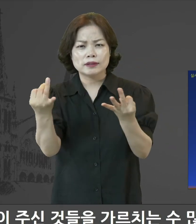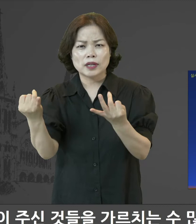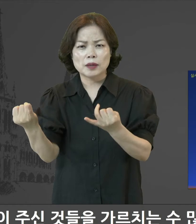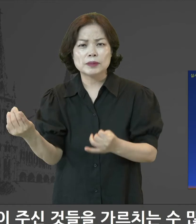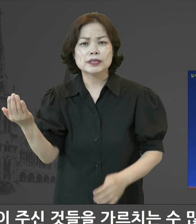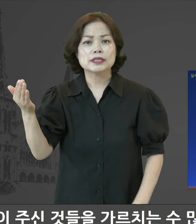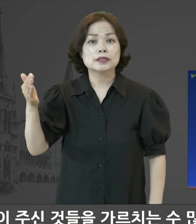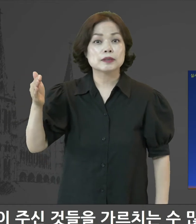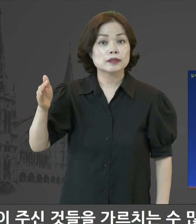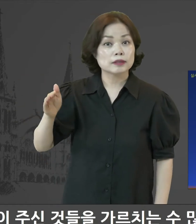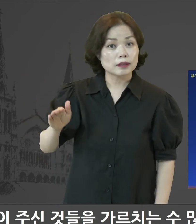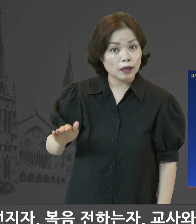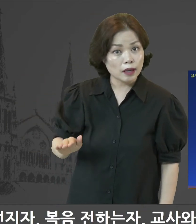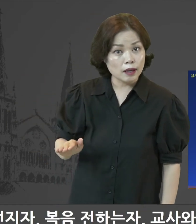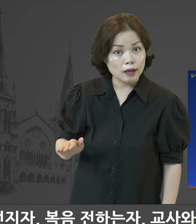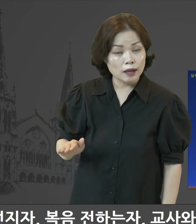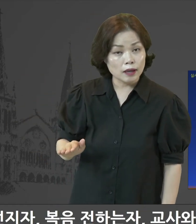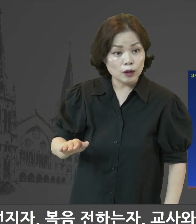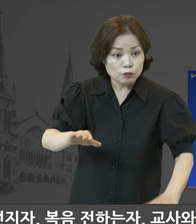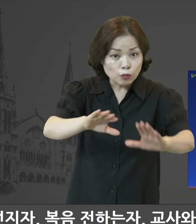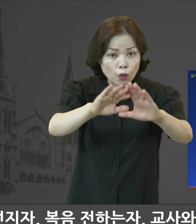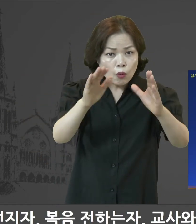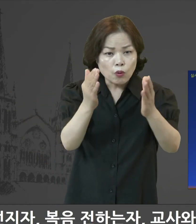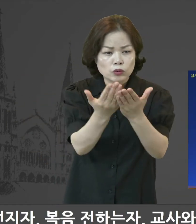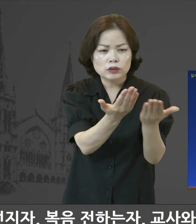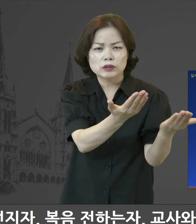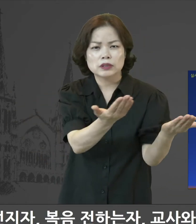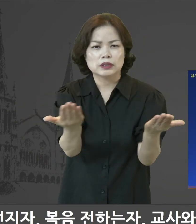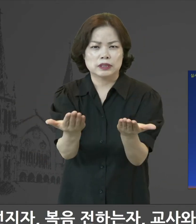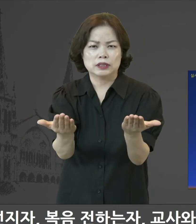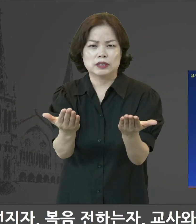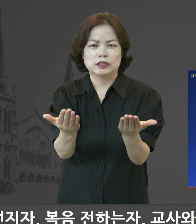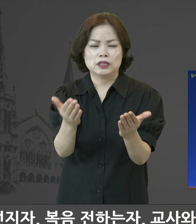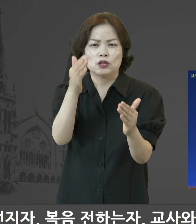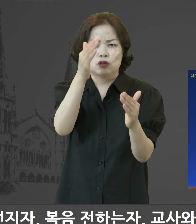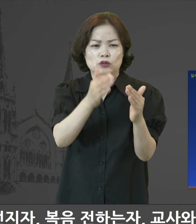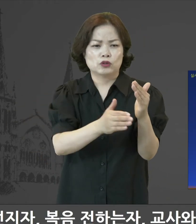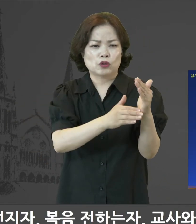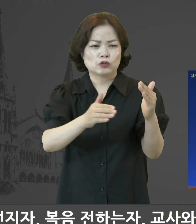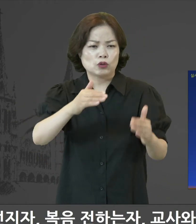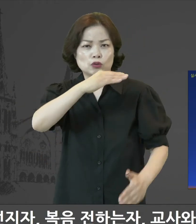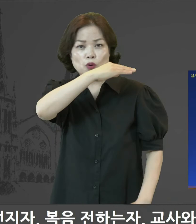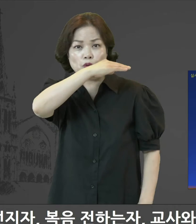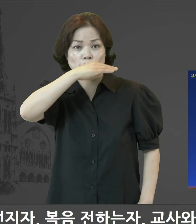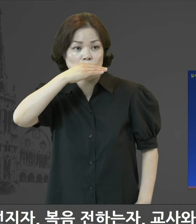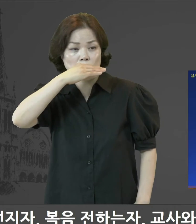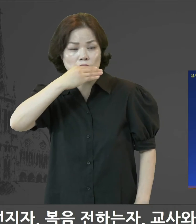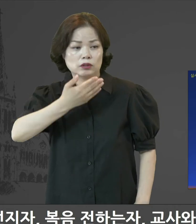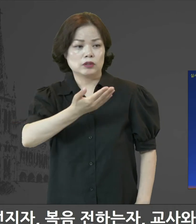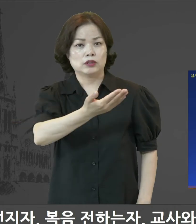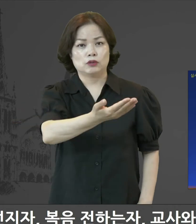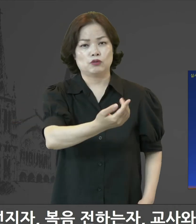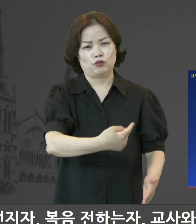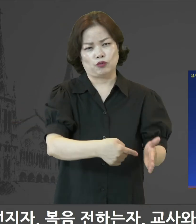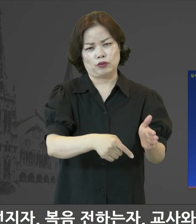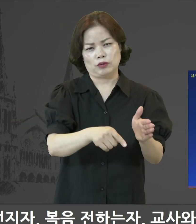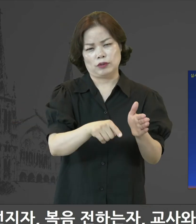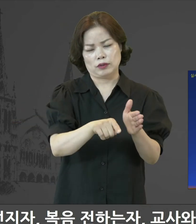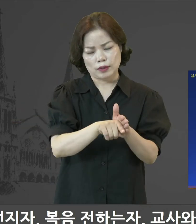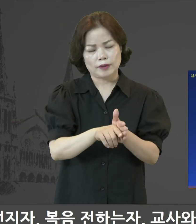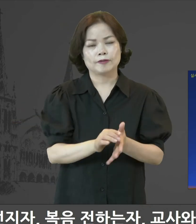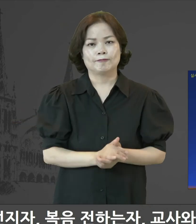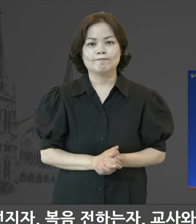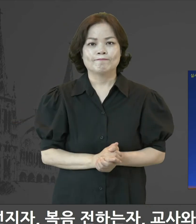있는데 이 모든 일들이 결국은 성도를 온전하게 하는 일로 집중된다는 겁니다.